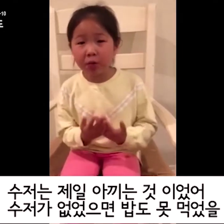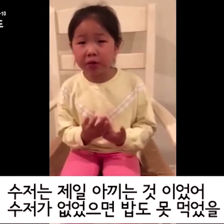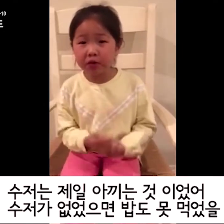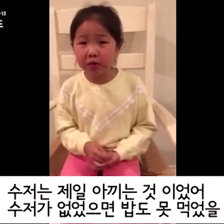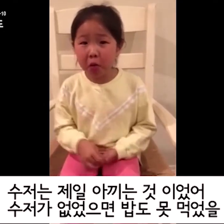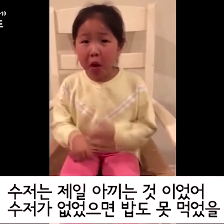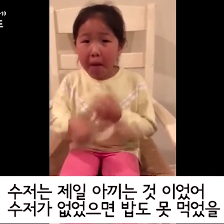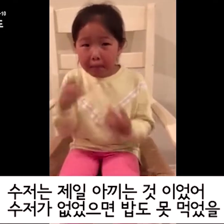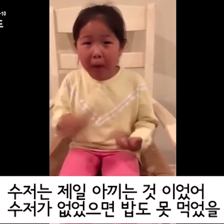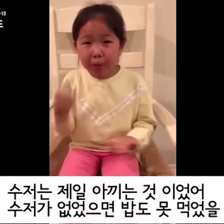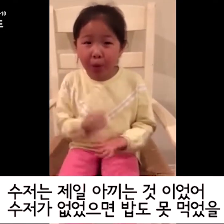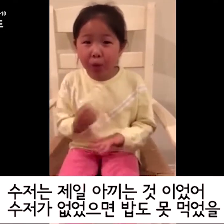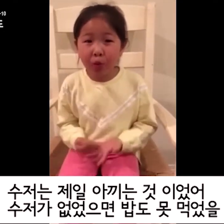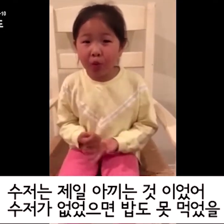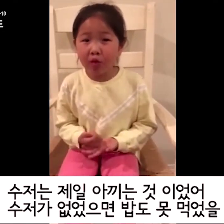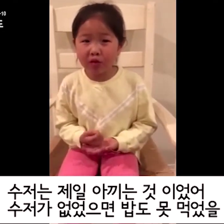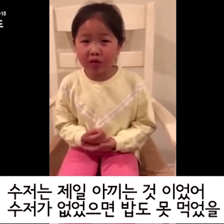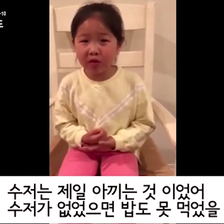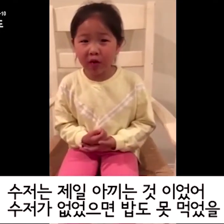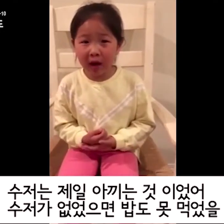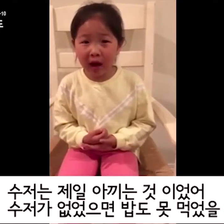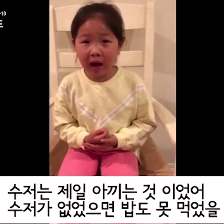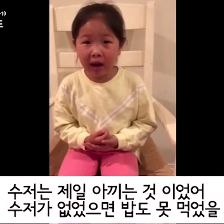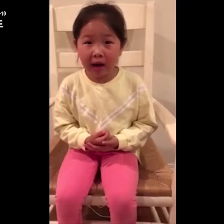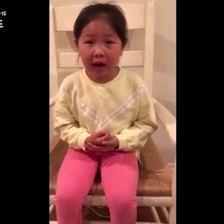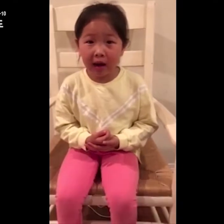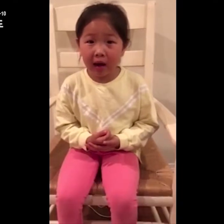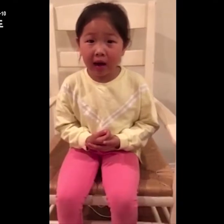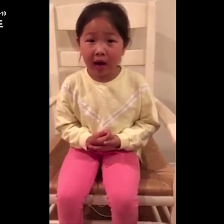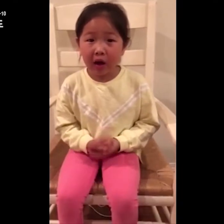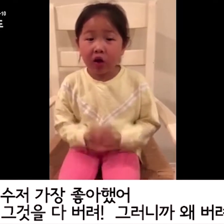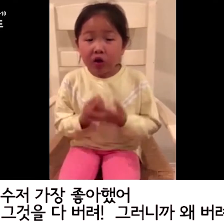수저가 없었으면 밥도 못 먹었을 거야.